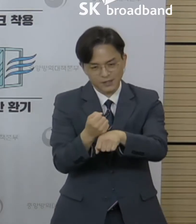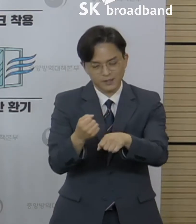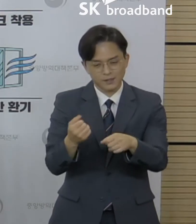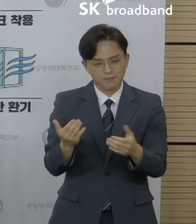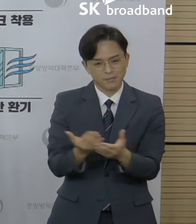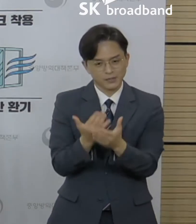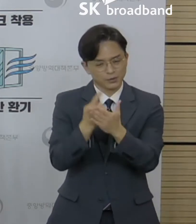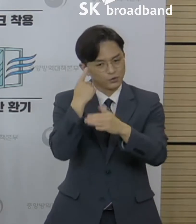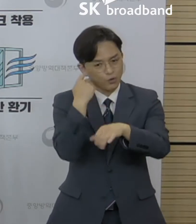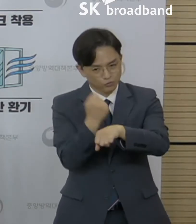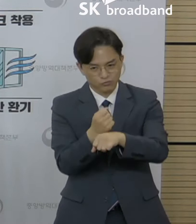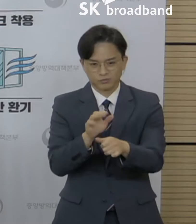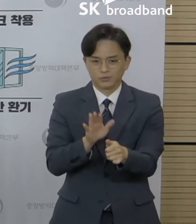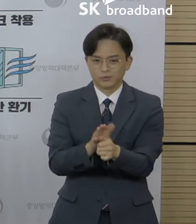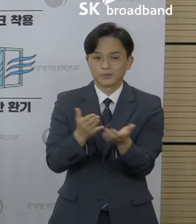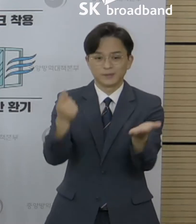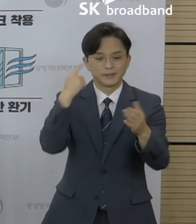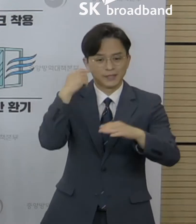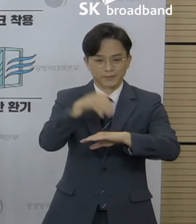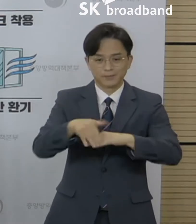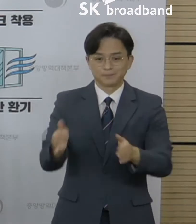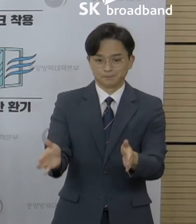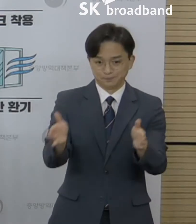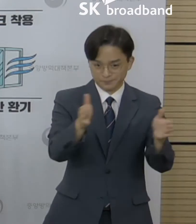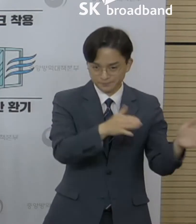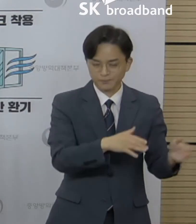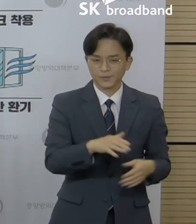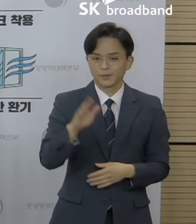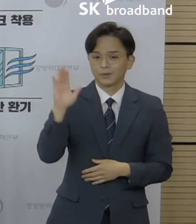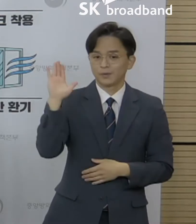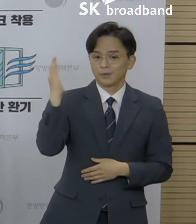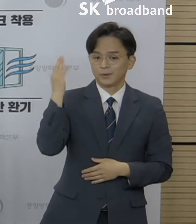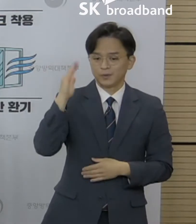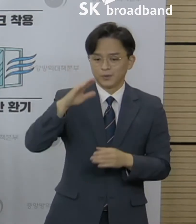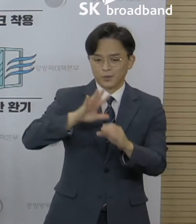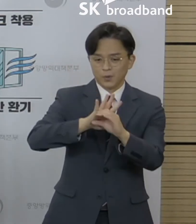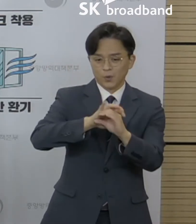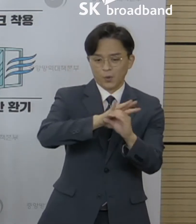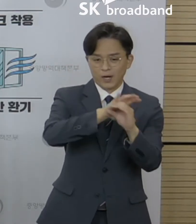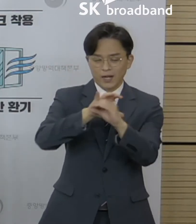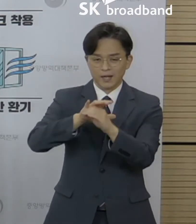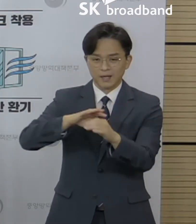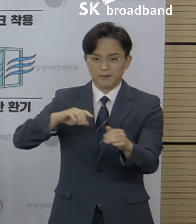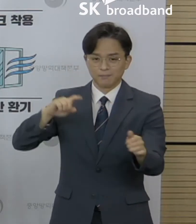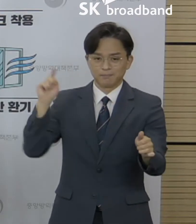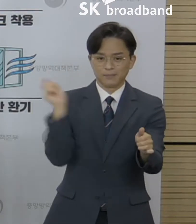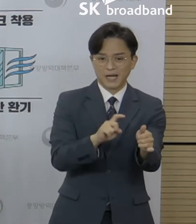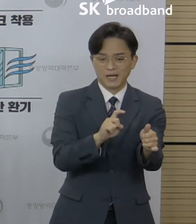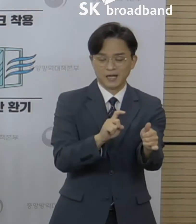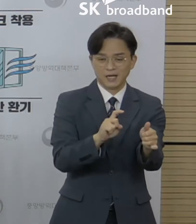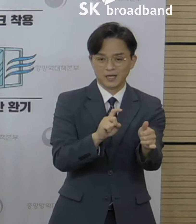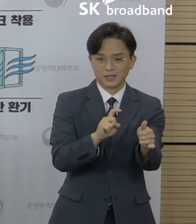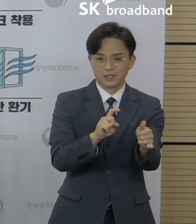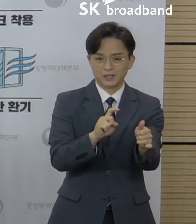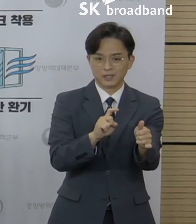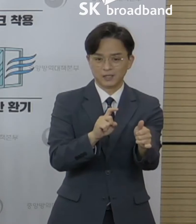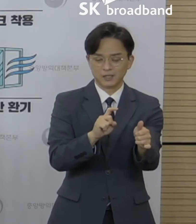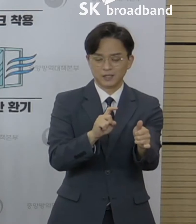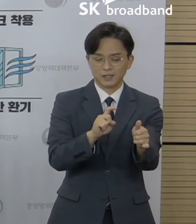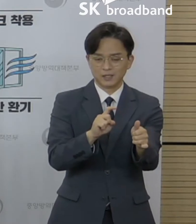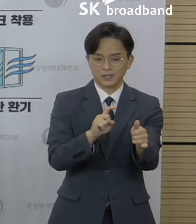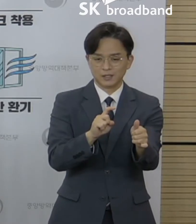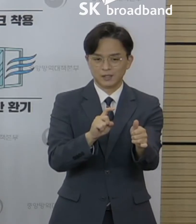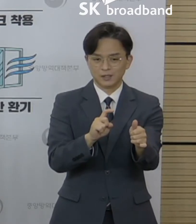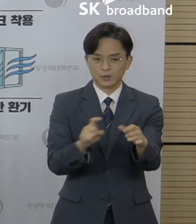한 말씀 드리도록 하겠습니다. 최근 코로나19 바이러스가 국내에서 변이